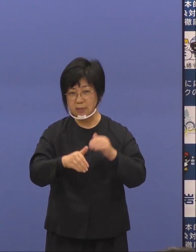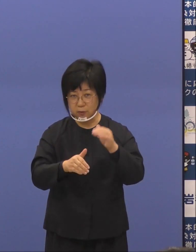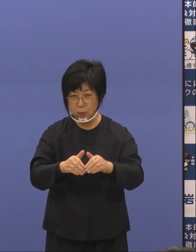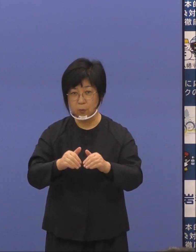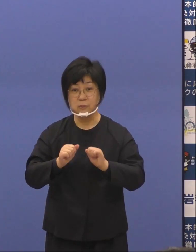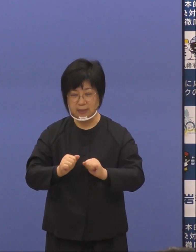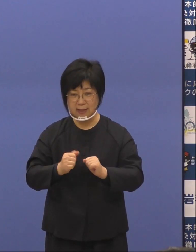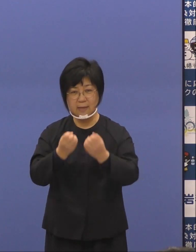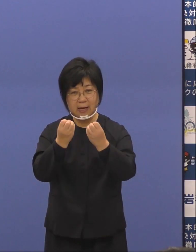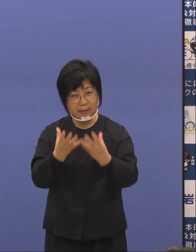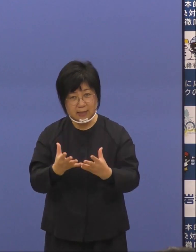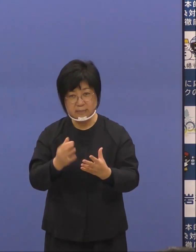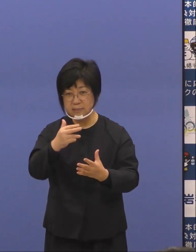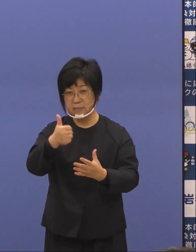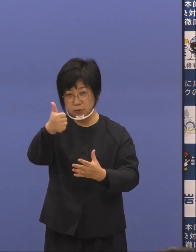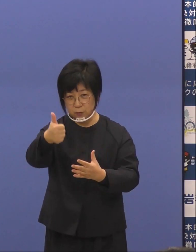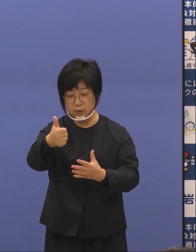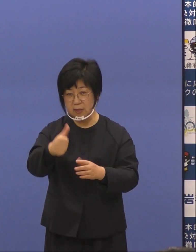ぶということを